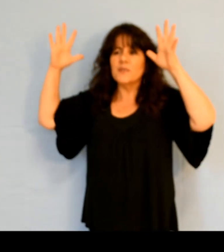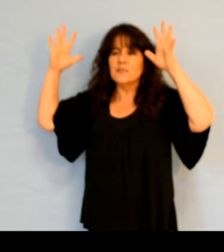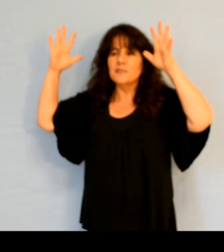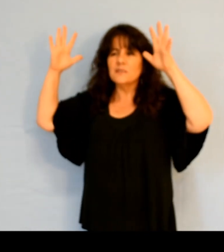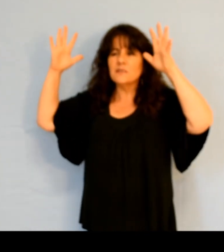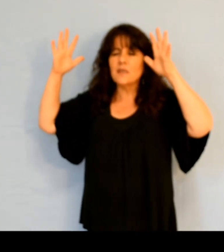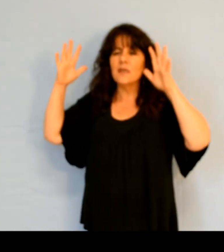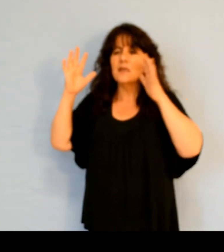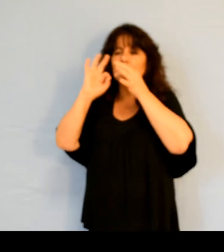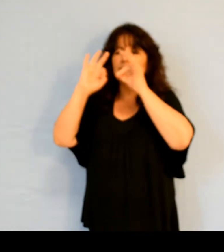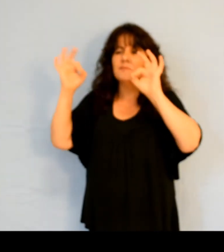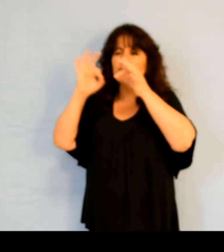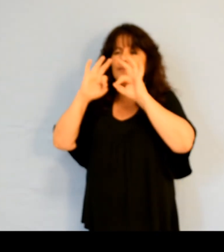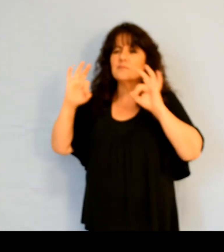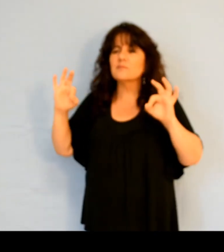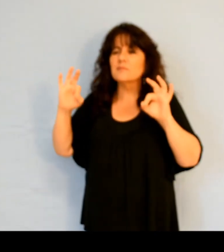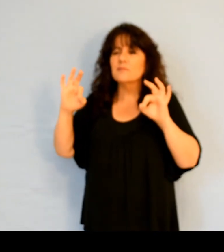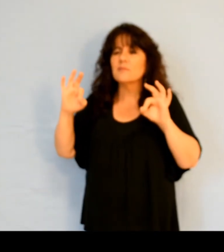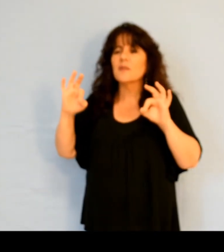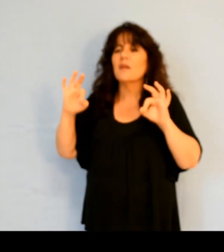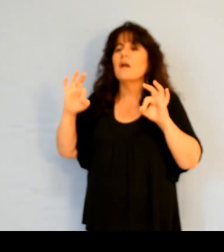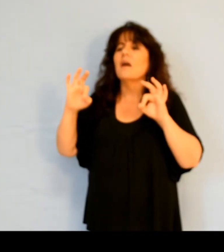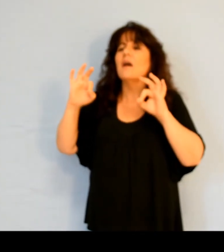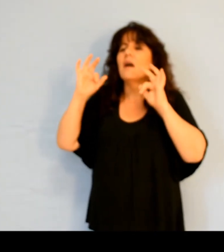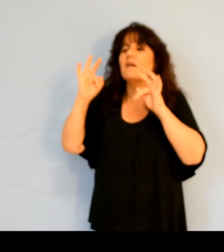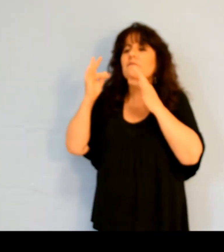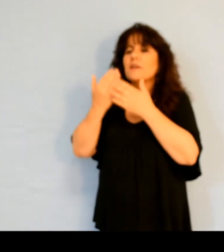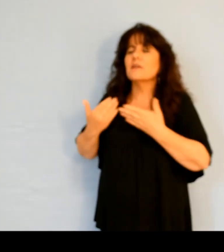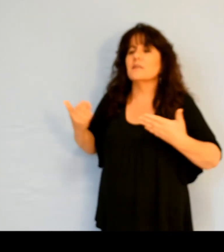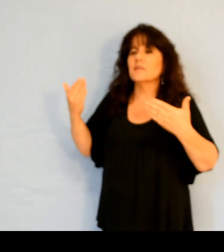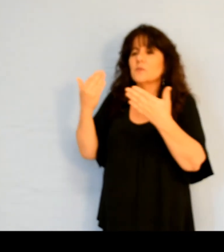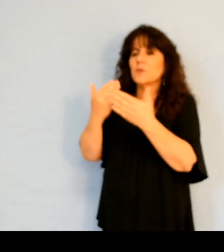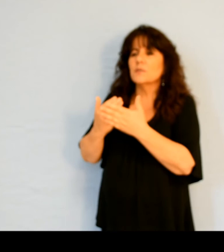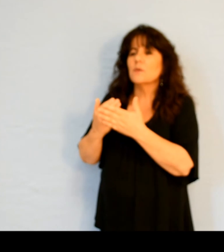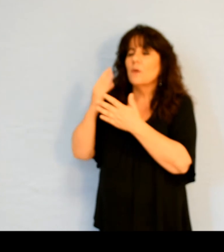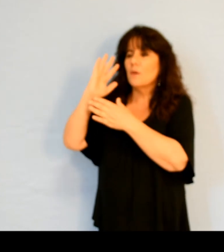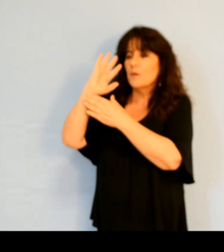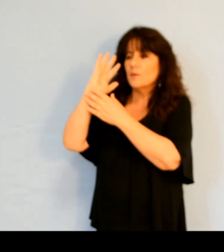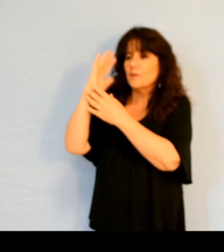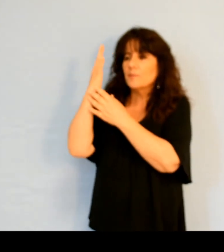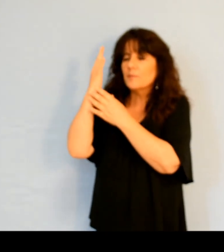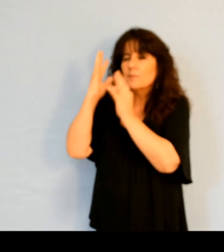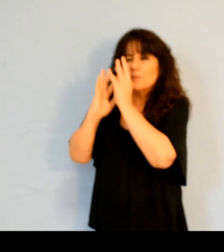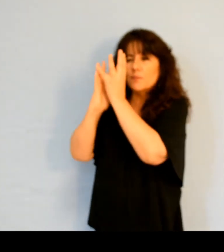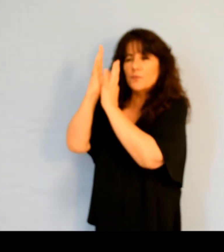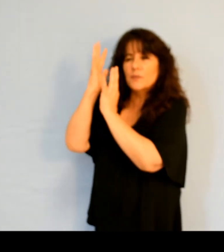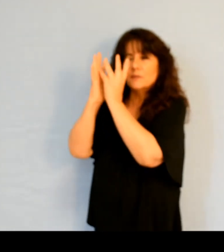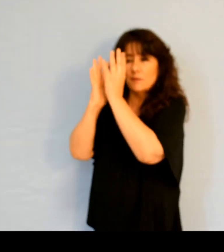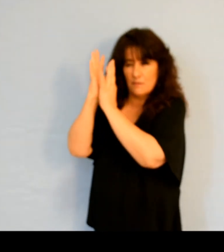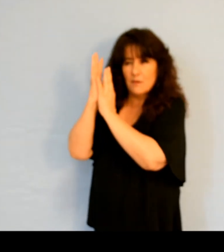Quand il appelle le Seigneur, le Dieu d'Abraham, Dieu d'Isaac, Dieu de